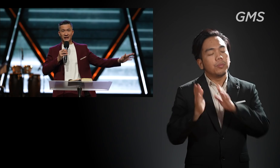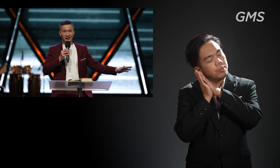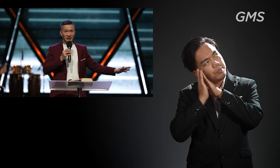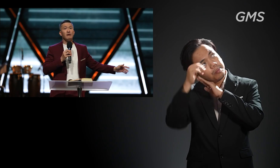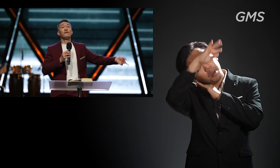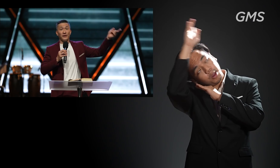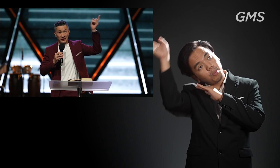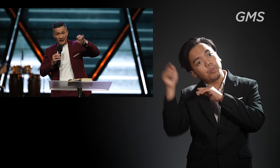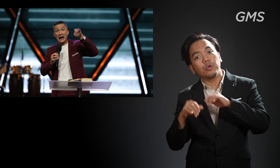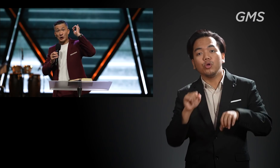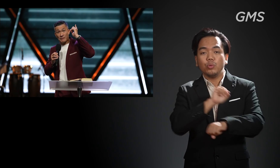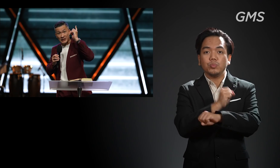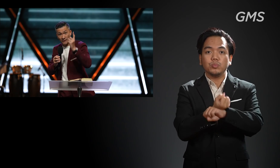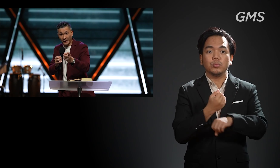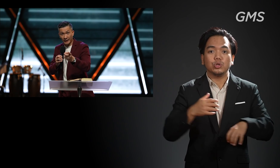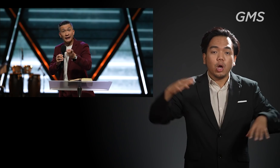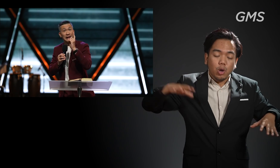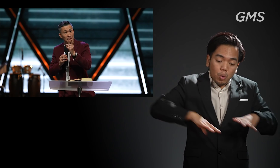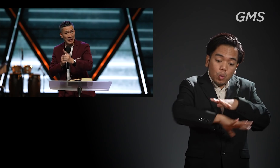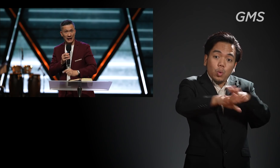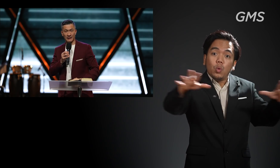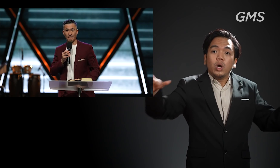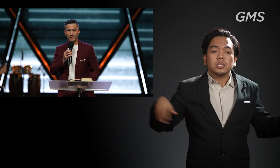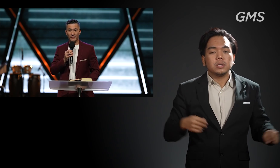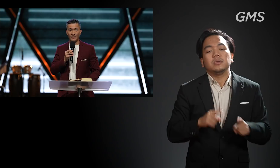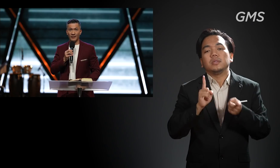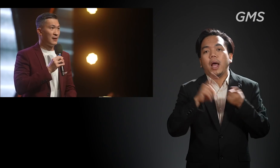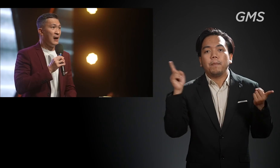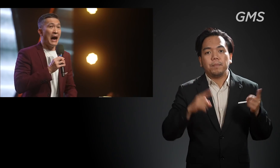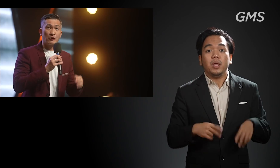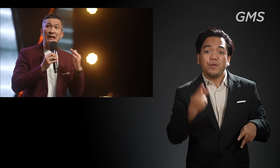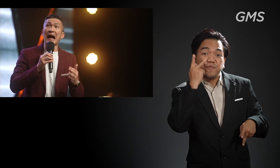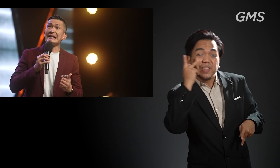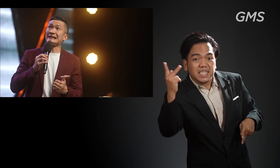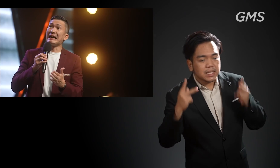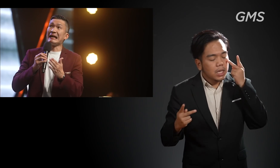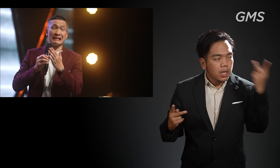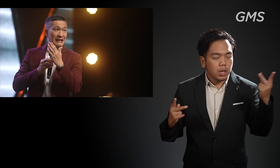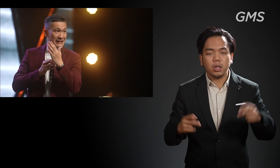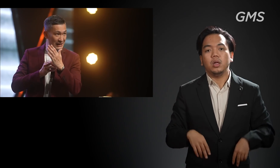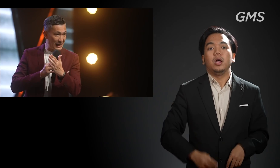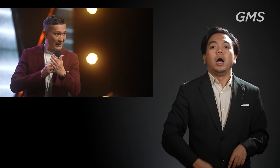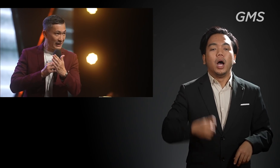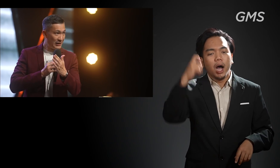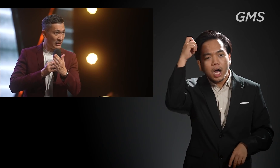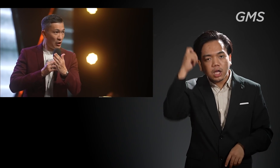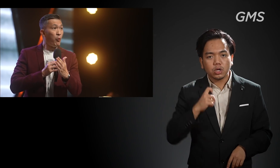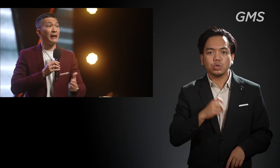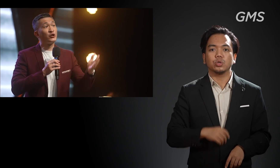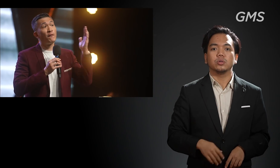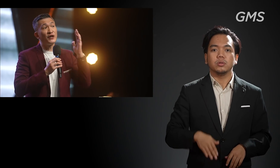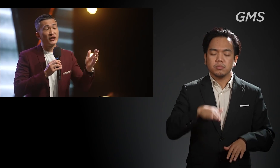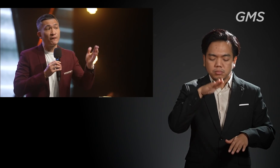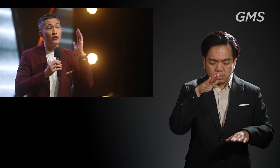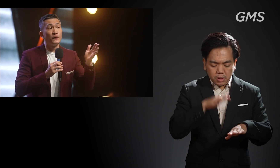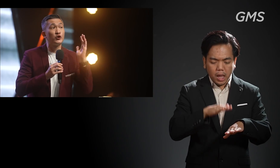luas. Visi harus spesifik dan mendarat. Harus ada anak tangganya ke sana. What